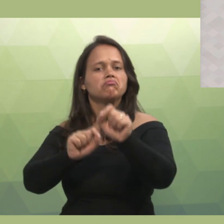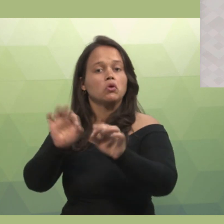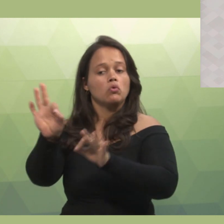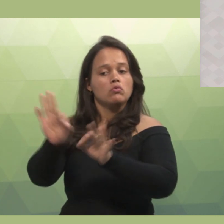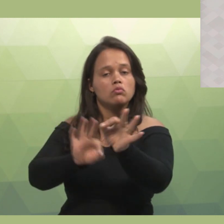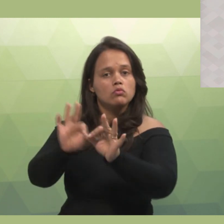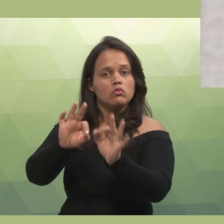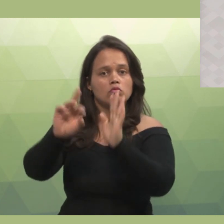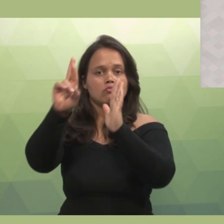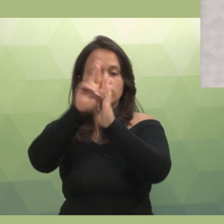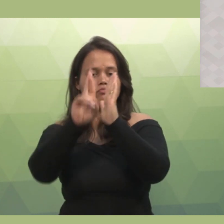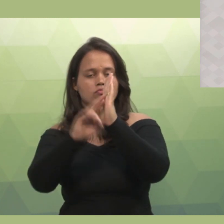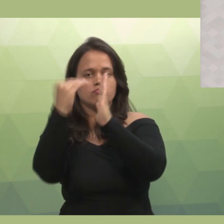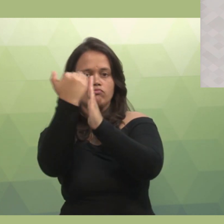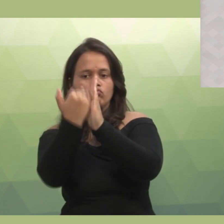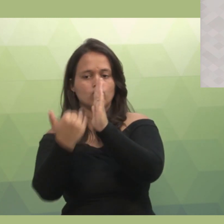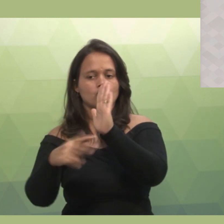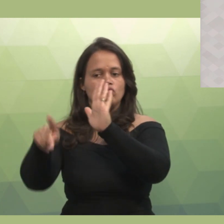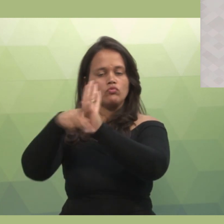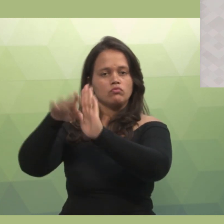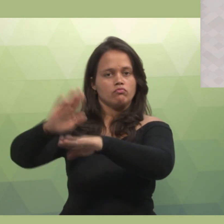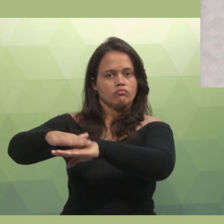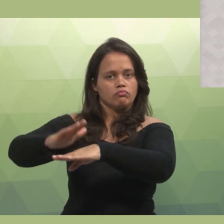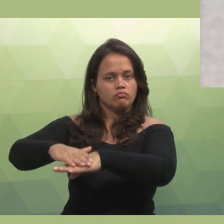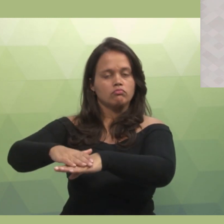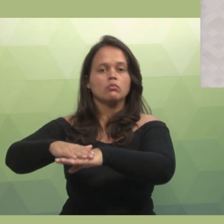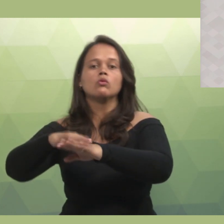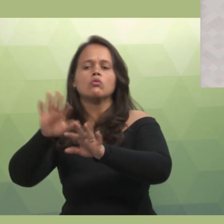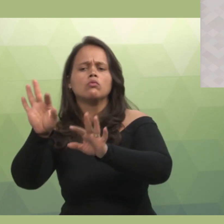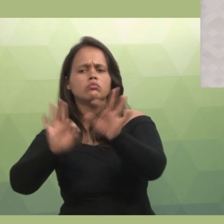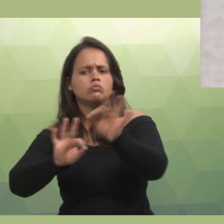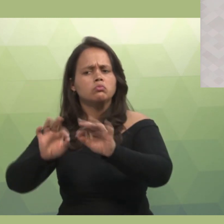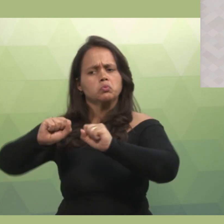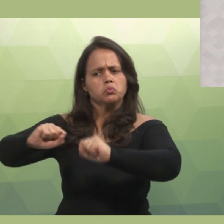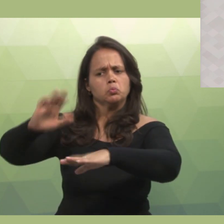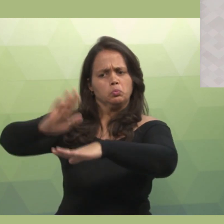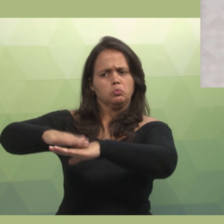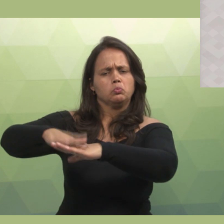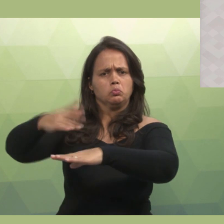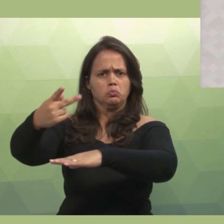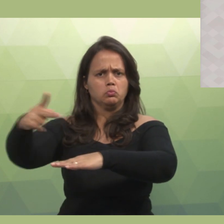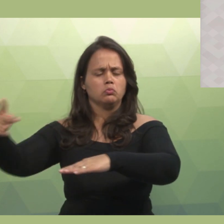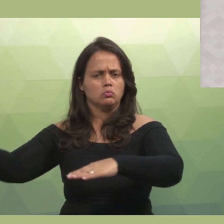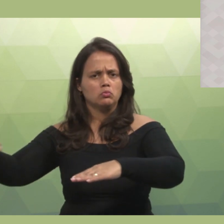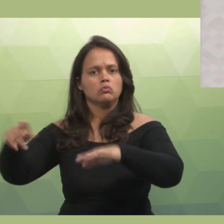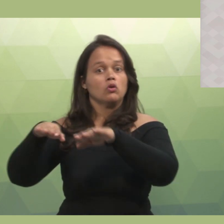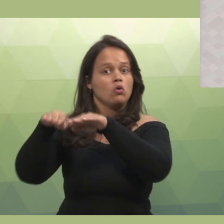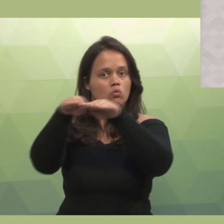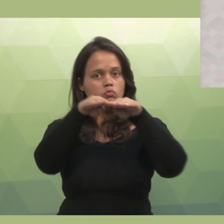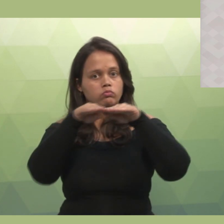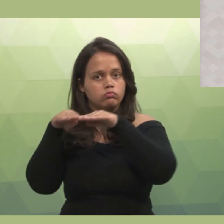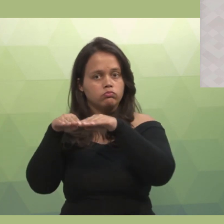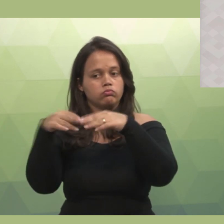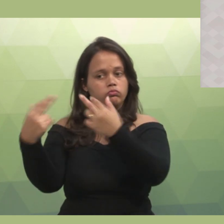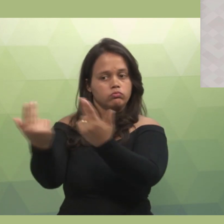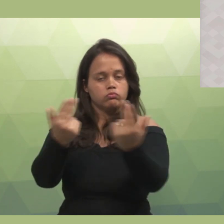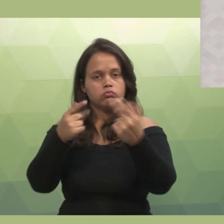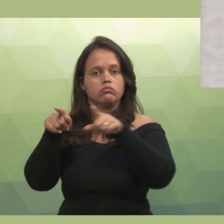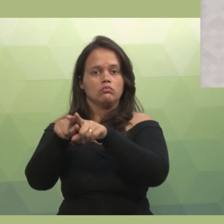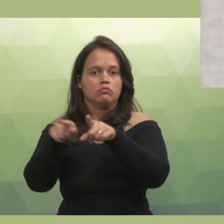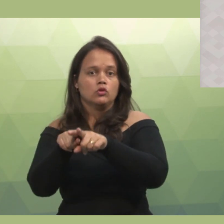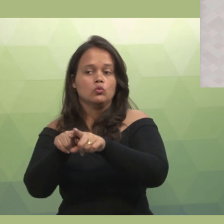que lhe confere um elevado grau de autonomia, e comuns, isto é, que obrigam a todos os seus